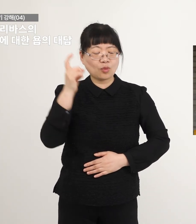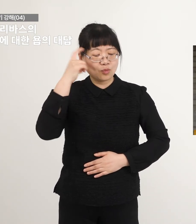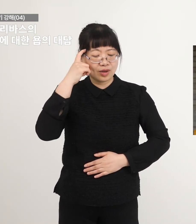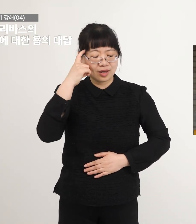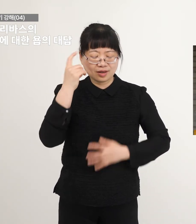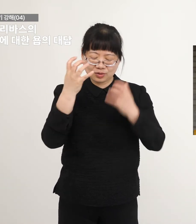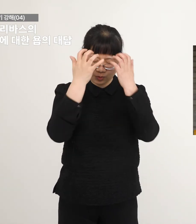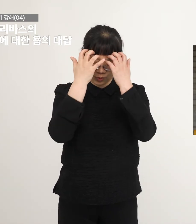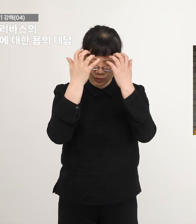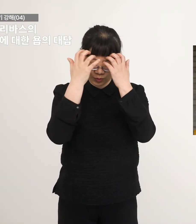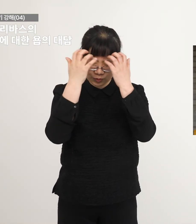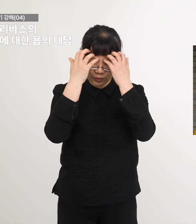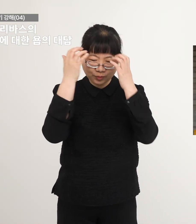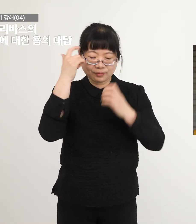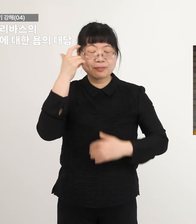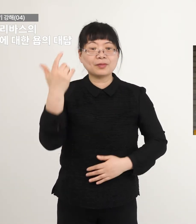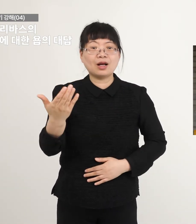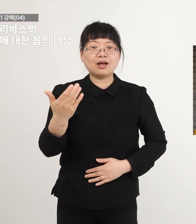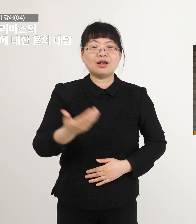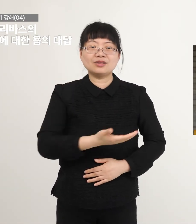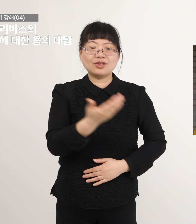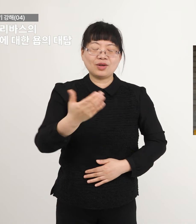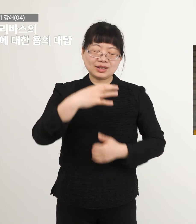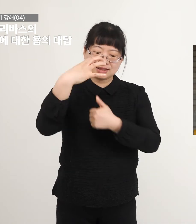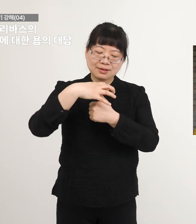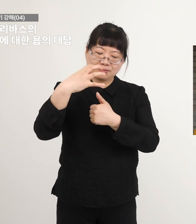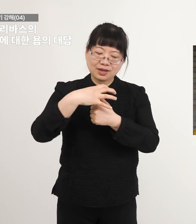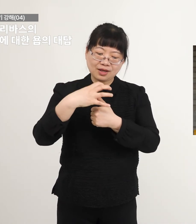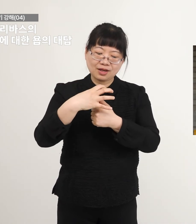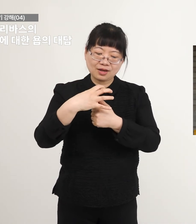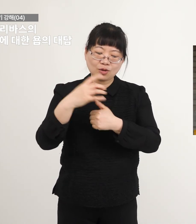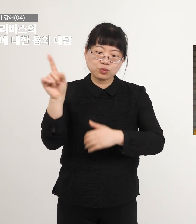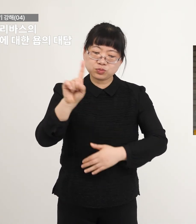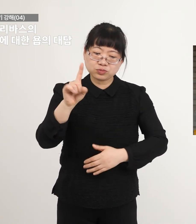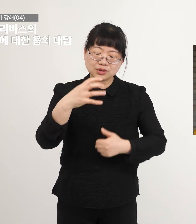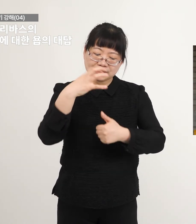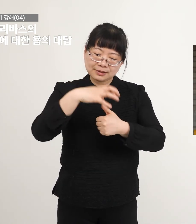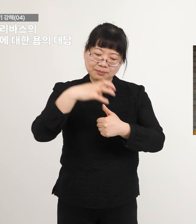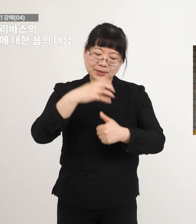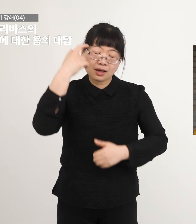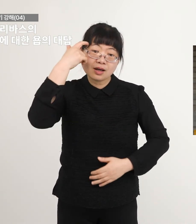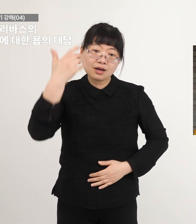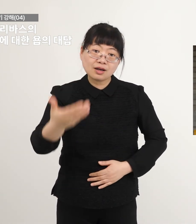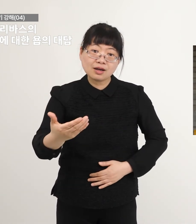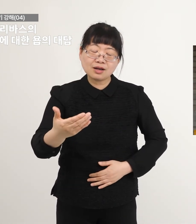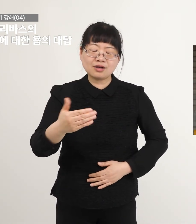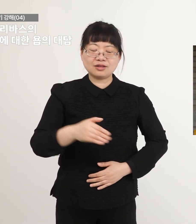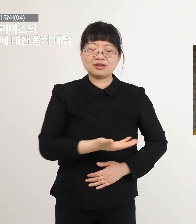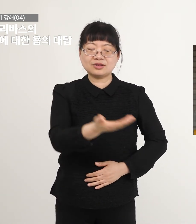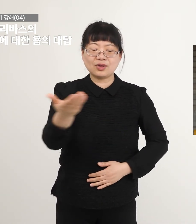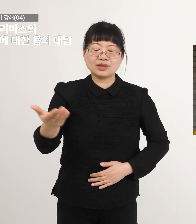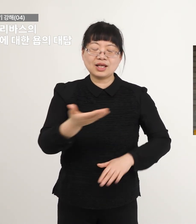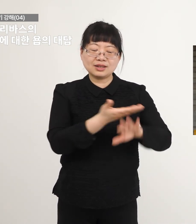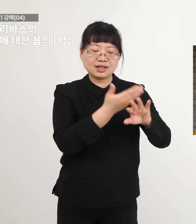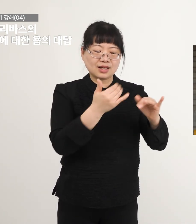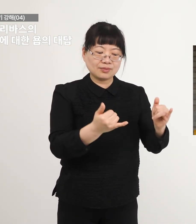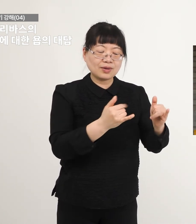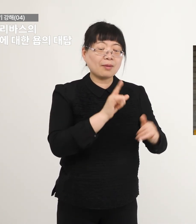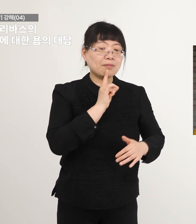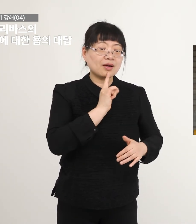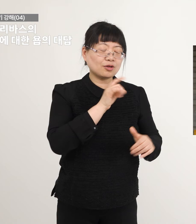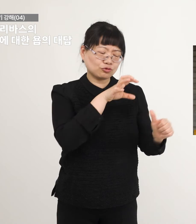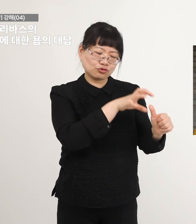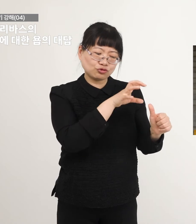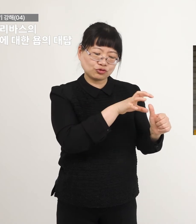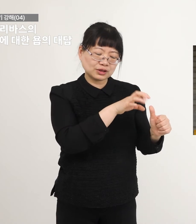그리 고통스러운고. 너희의 책망은 무엇을 책망함이냐? 너희가 남의 말을